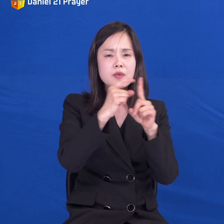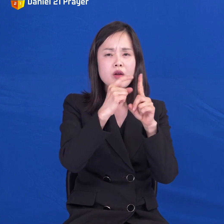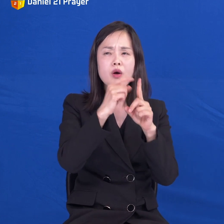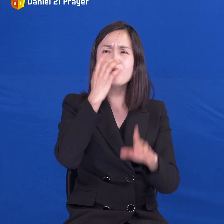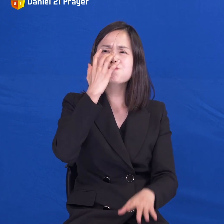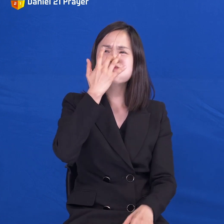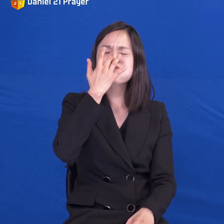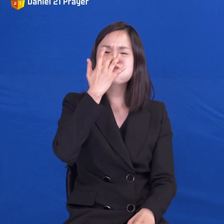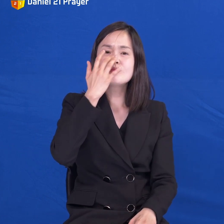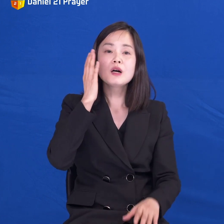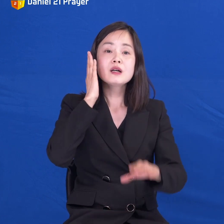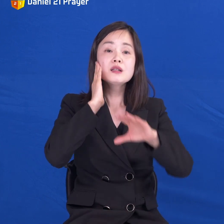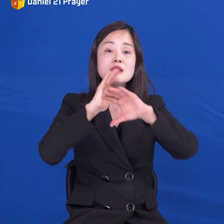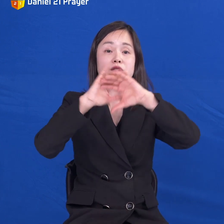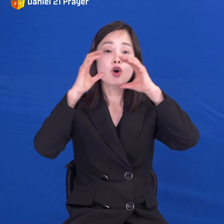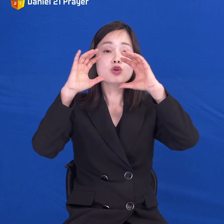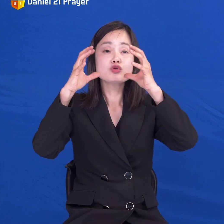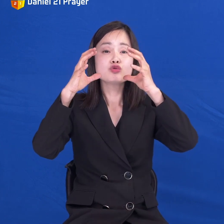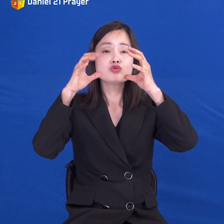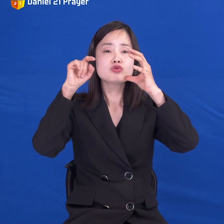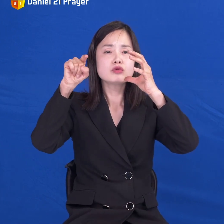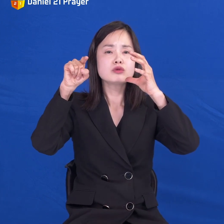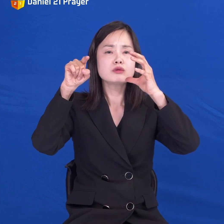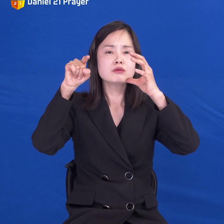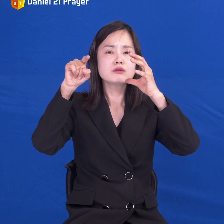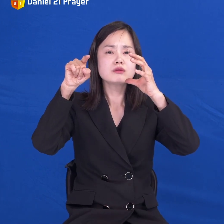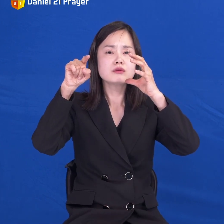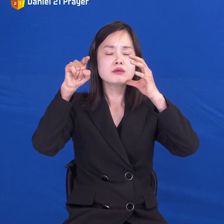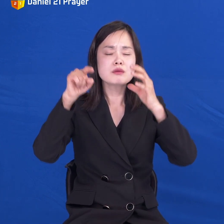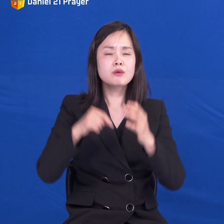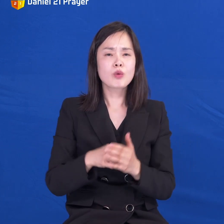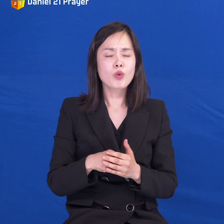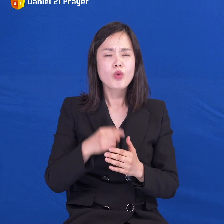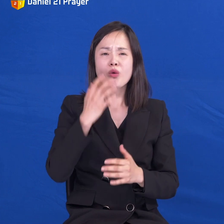사람들은 비행기는 본 적이 있는데 차를 본 적이 없는 거예요.